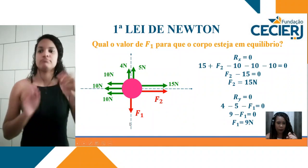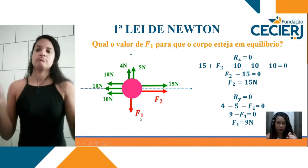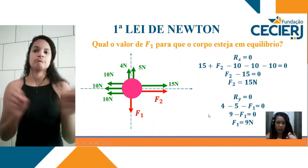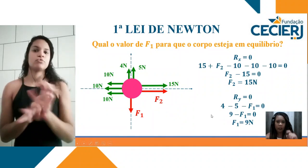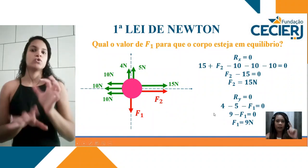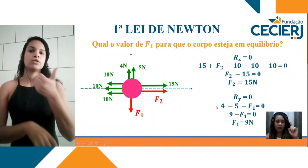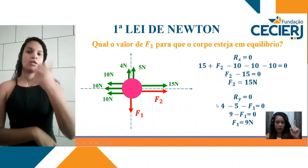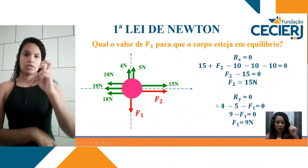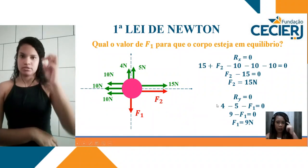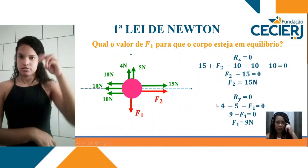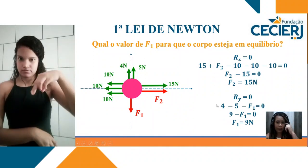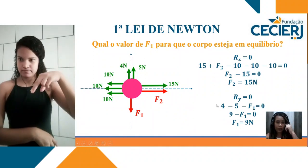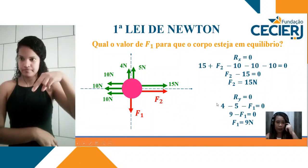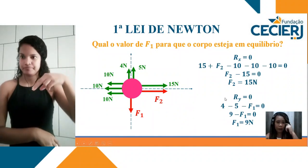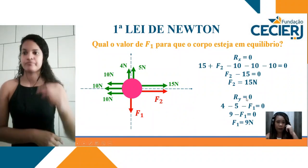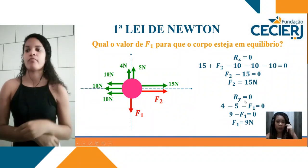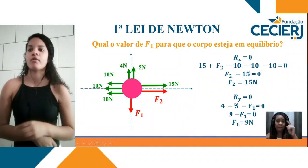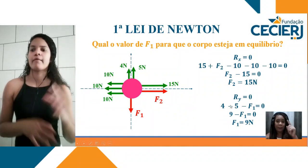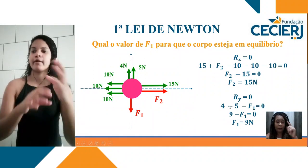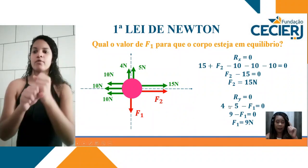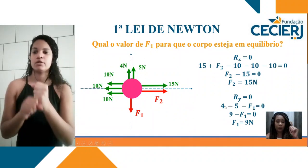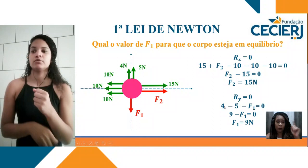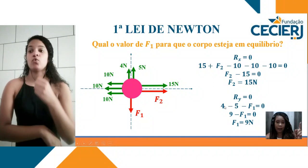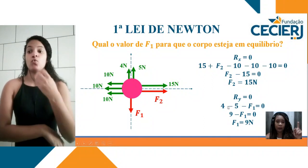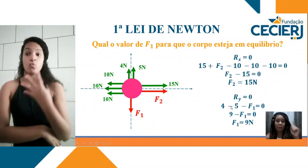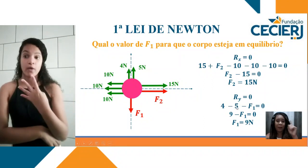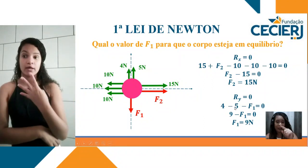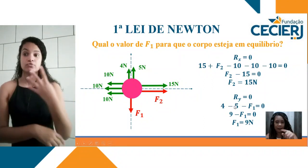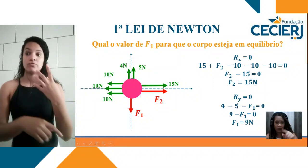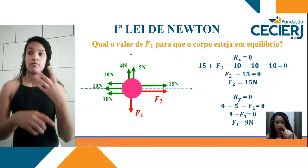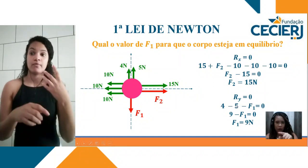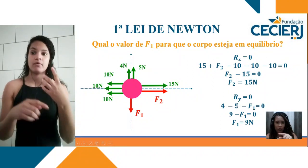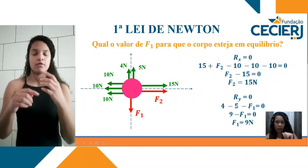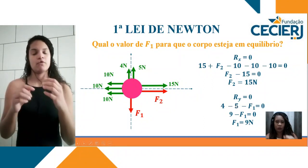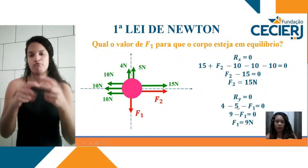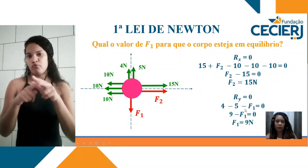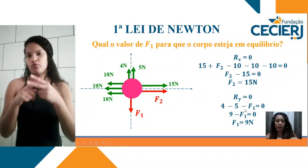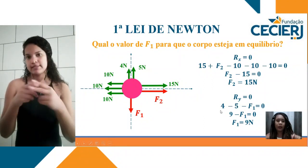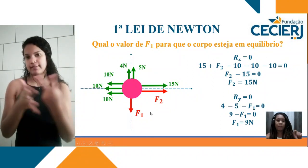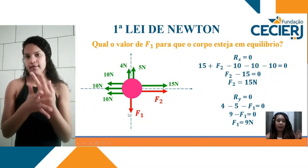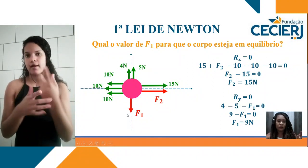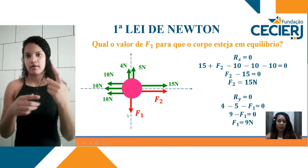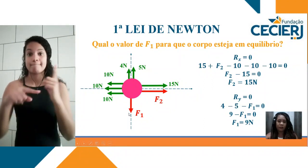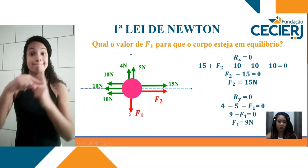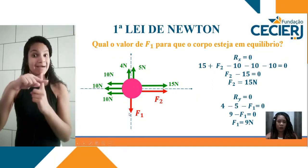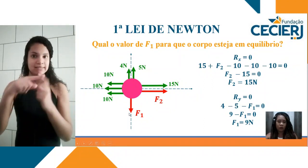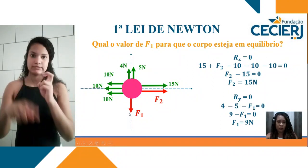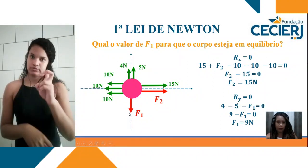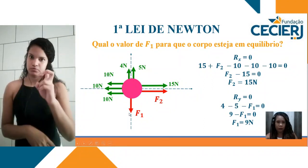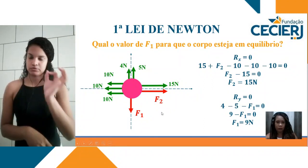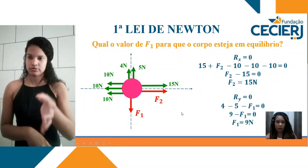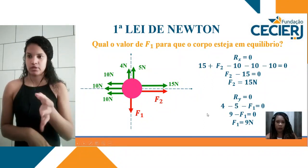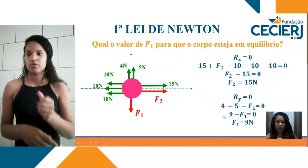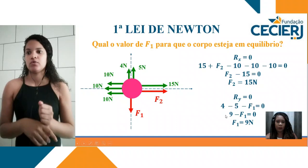vertical, 5 que está para cima, 4 mais 5, eu vou corrigir isso, menos F1, dando